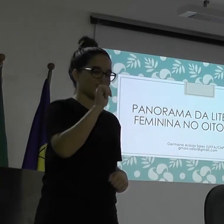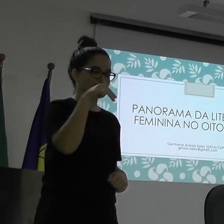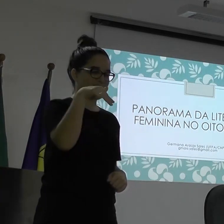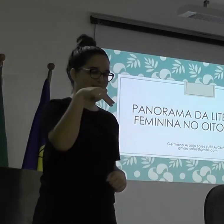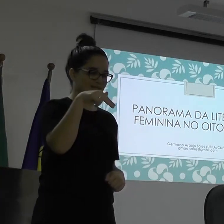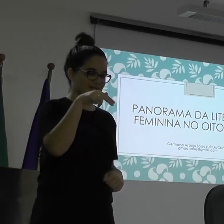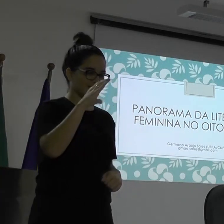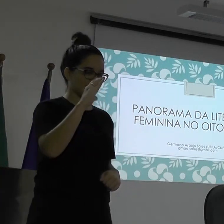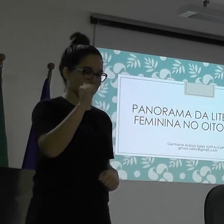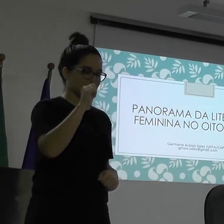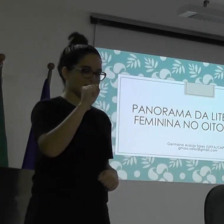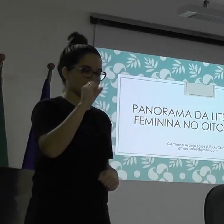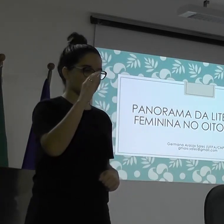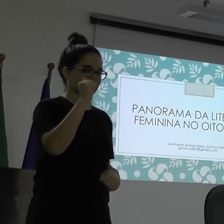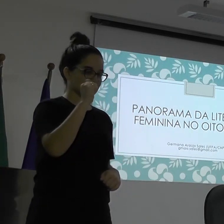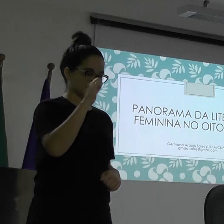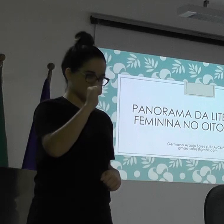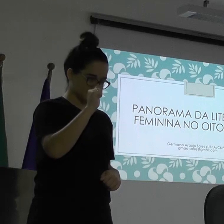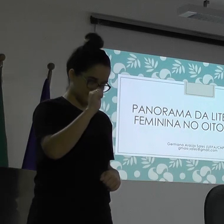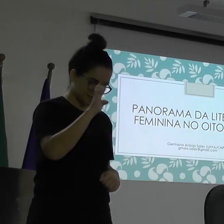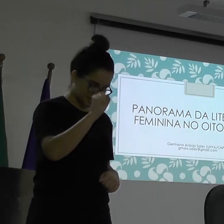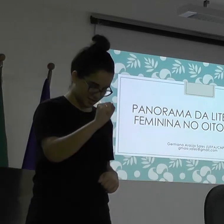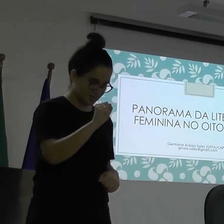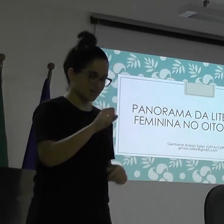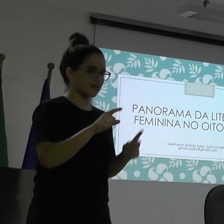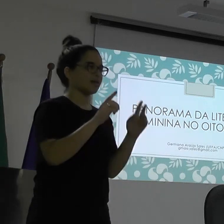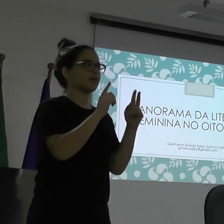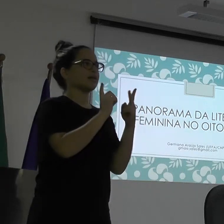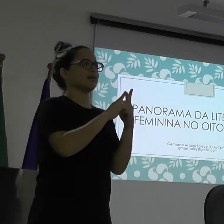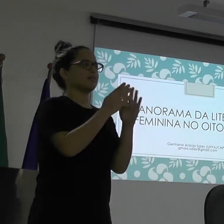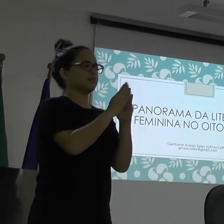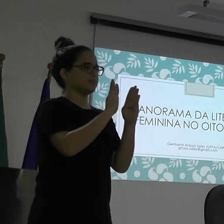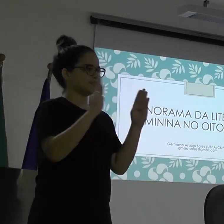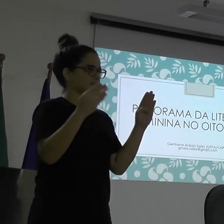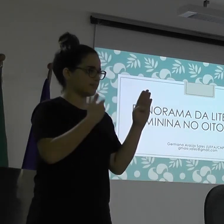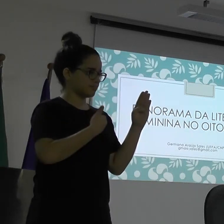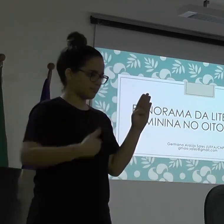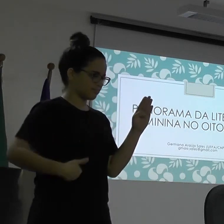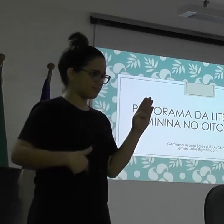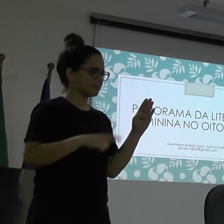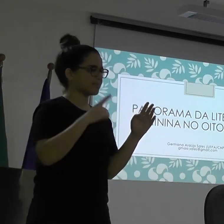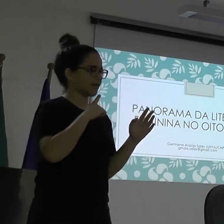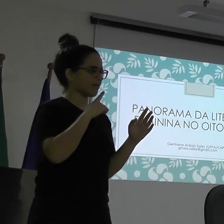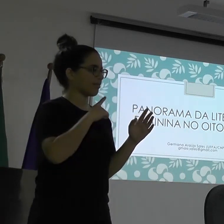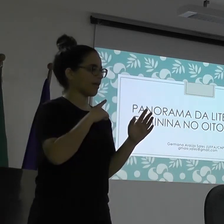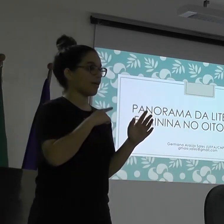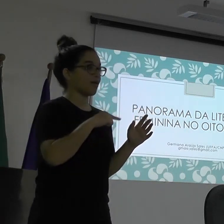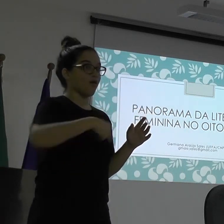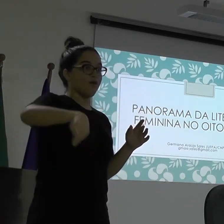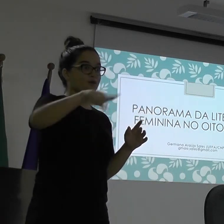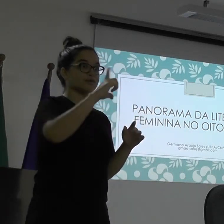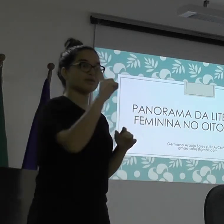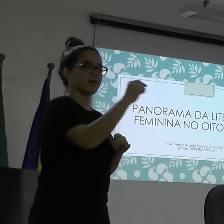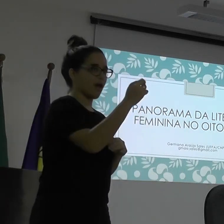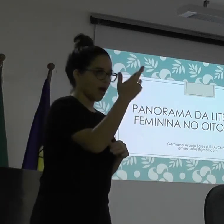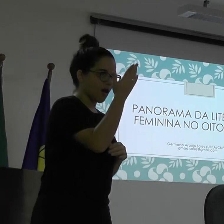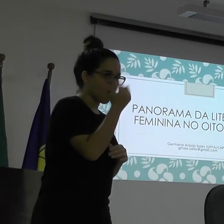Academia Catarinense de Letras também e a Biblioteca Pública. Então a gente sai daqui, ninguém vai almoçar,